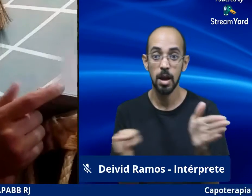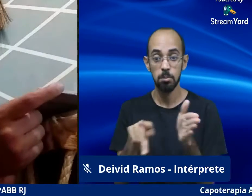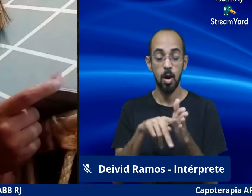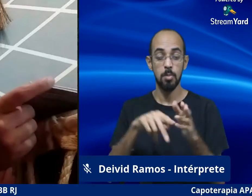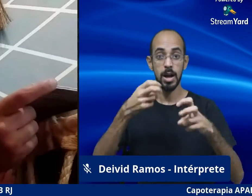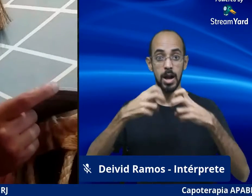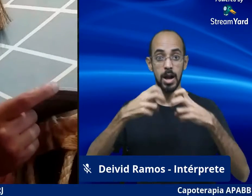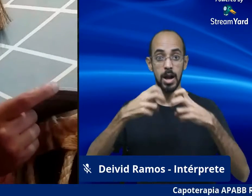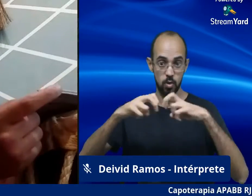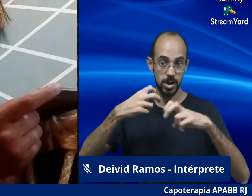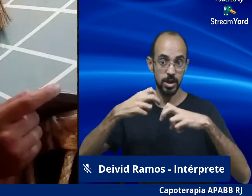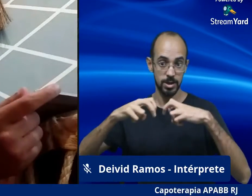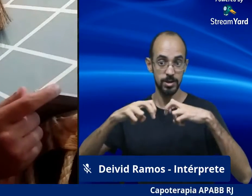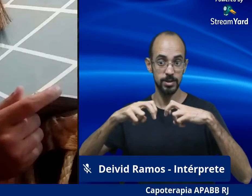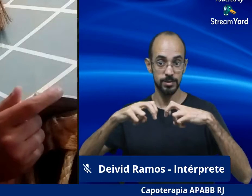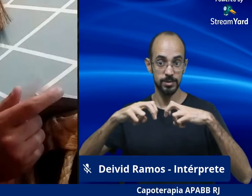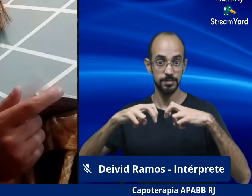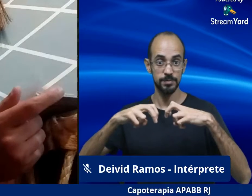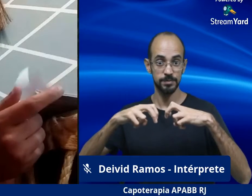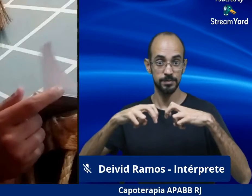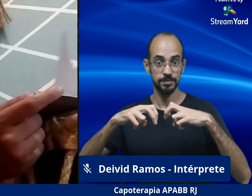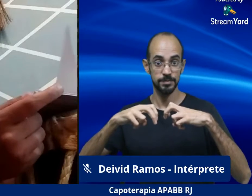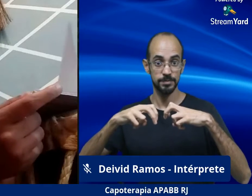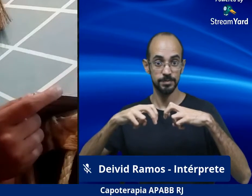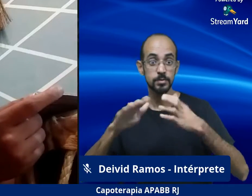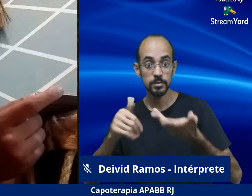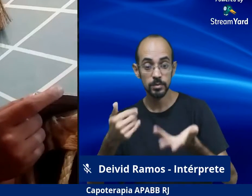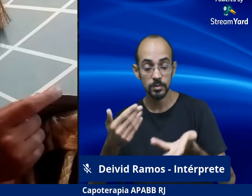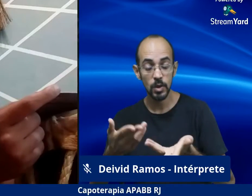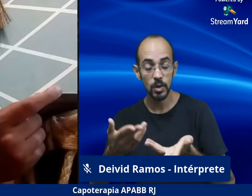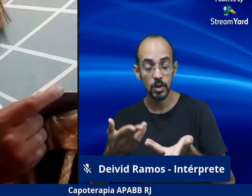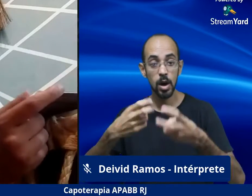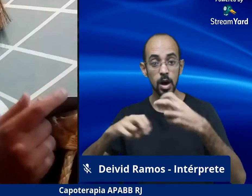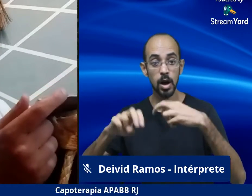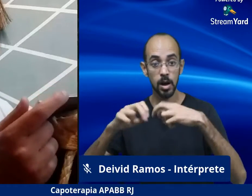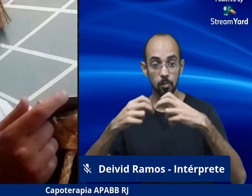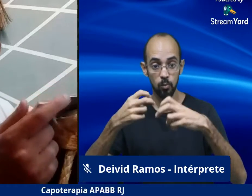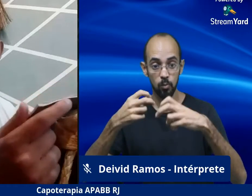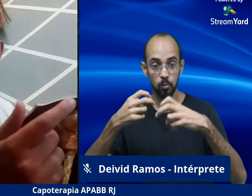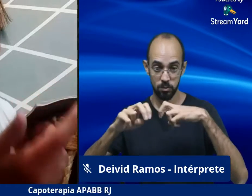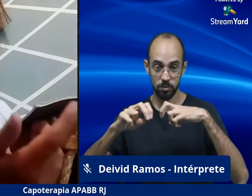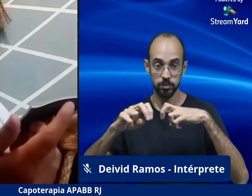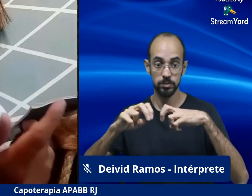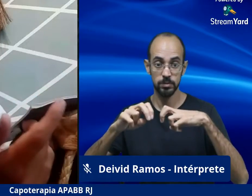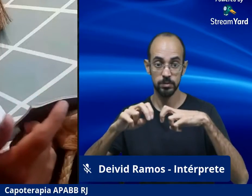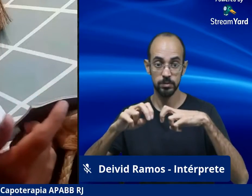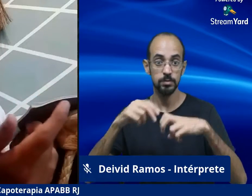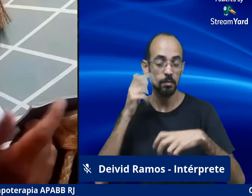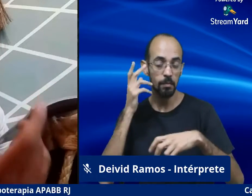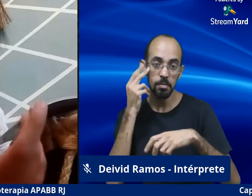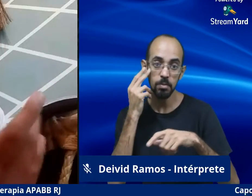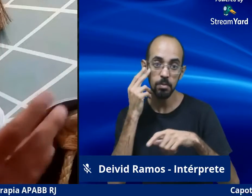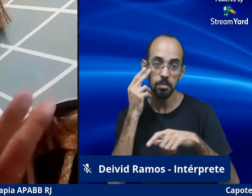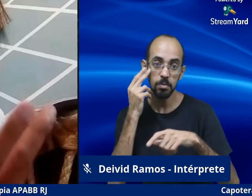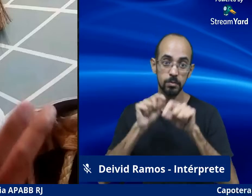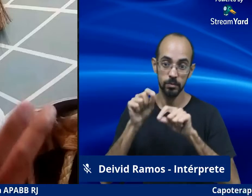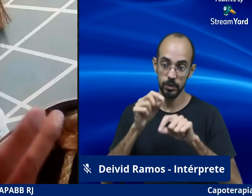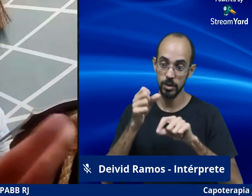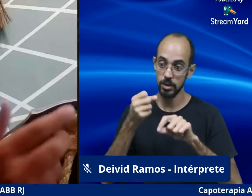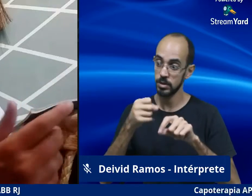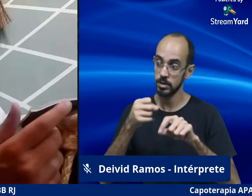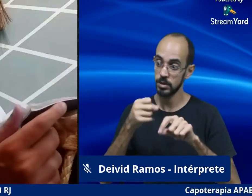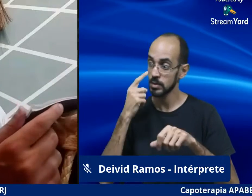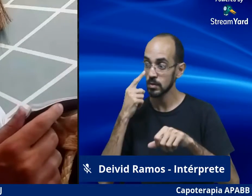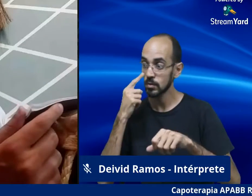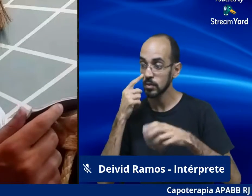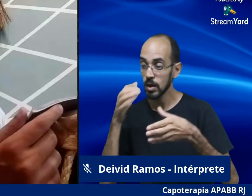a capoeira, o que acontece? Ela, geralmente, quem nunca passou numa rua e se deparou com uma roda de